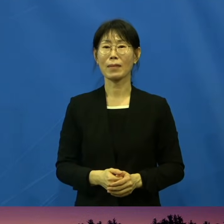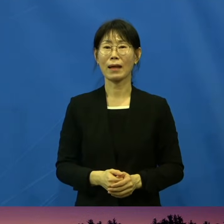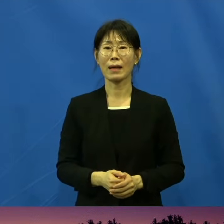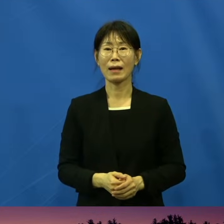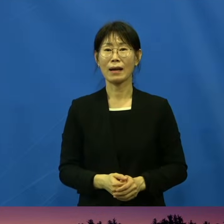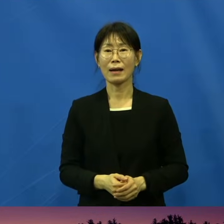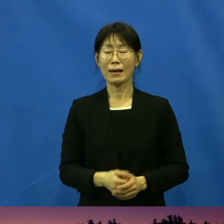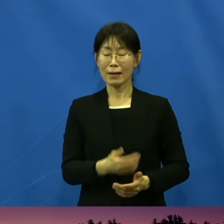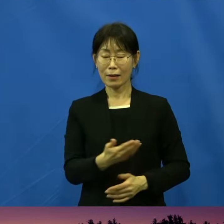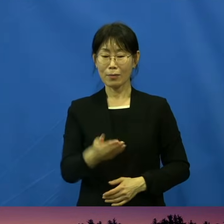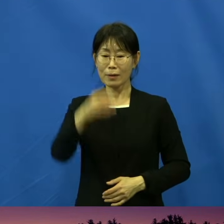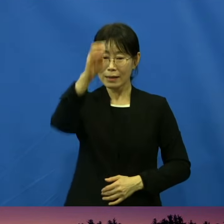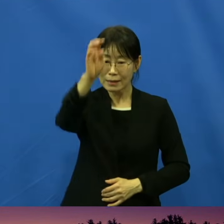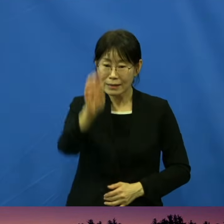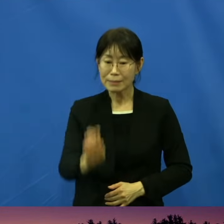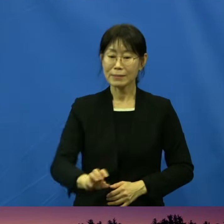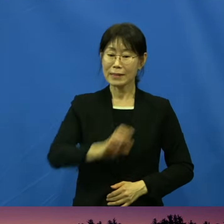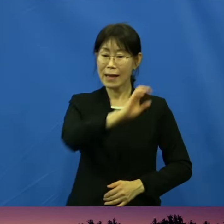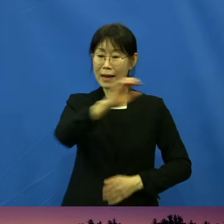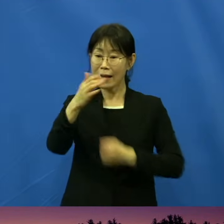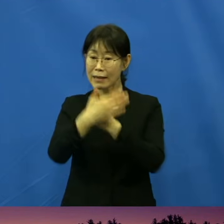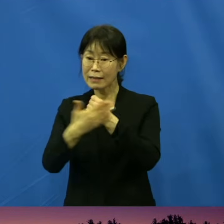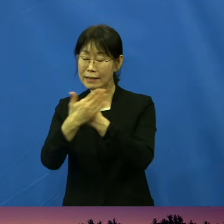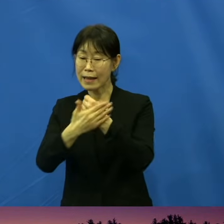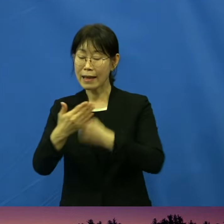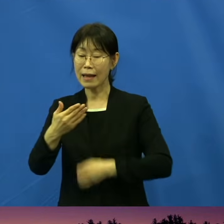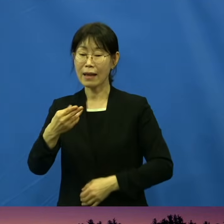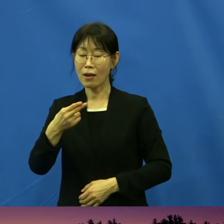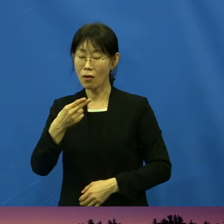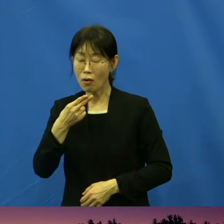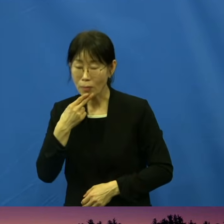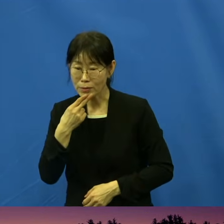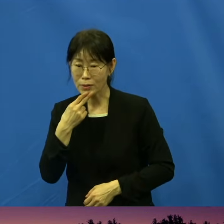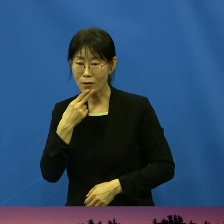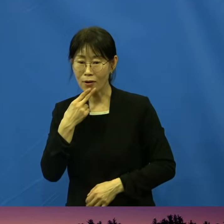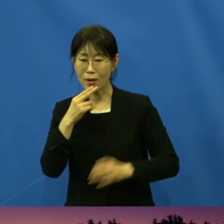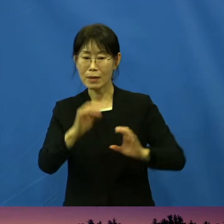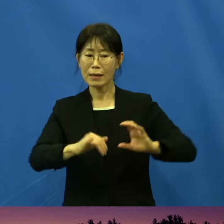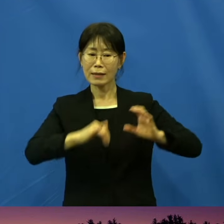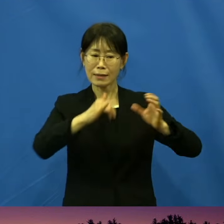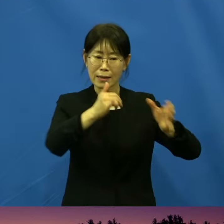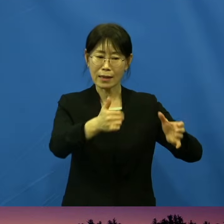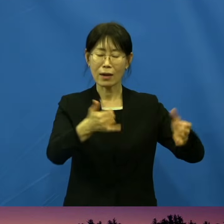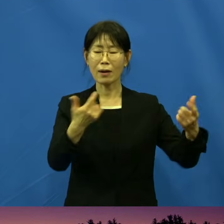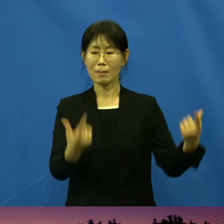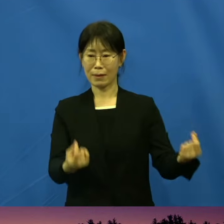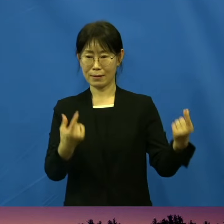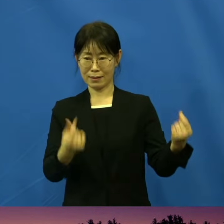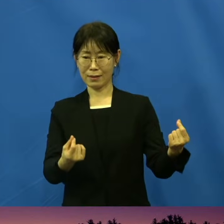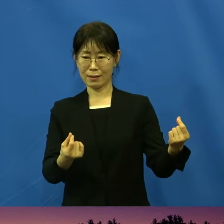강조되지 않으면요, 세상에 힘의 논리가 득세를 하는 것입니다. 강자의 논리, 승리주의가 들어오는.